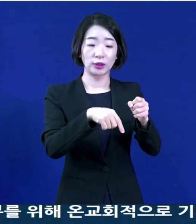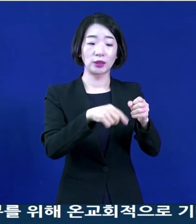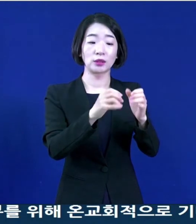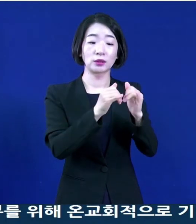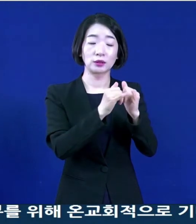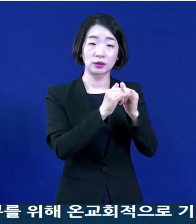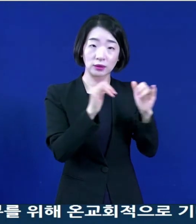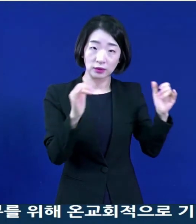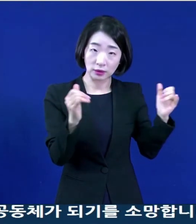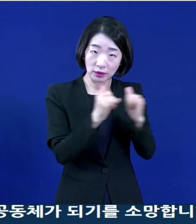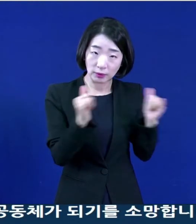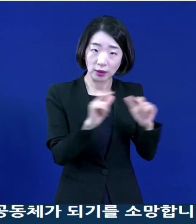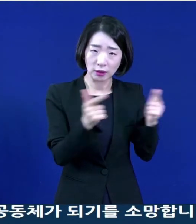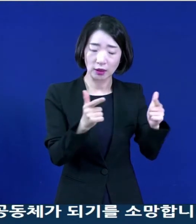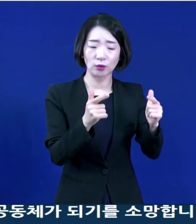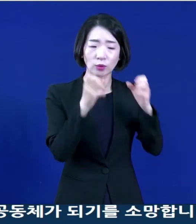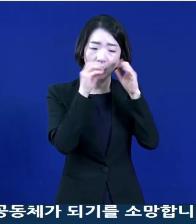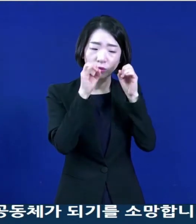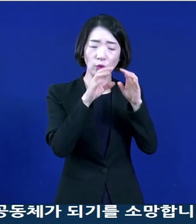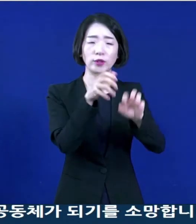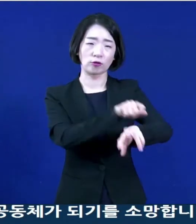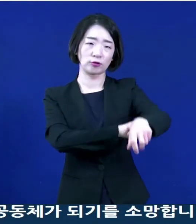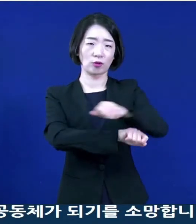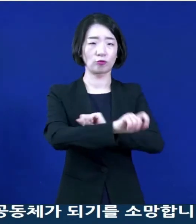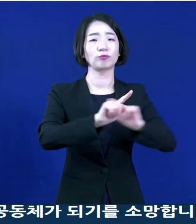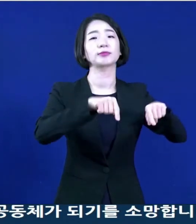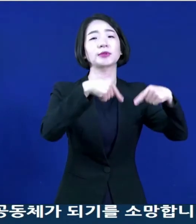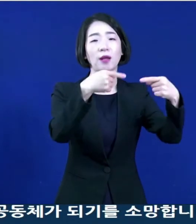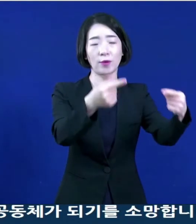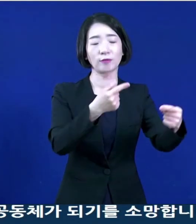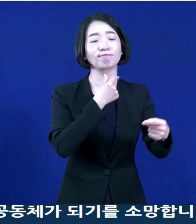선교의 공동체가 될 수 있기를